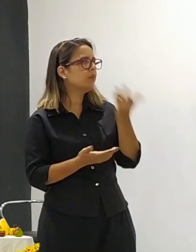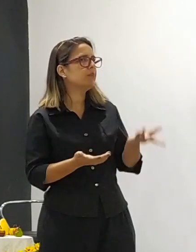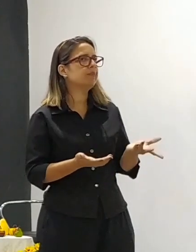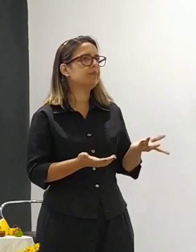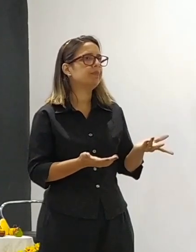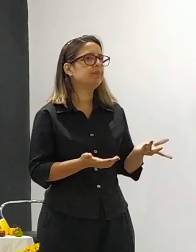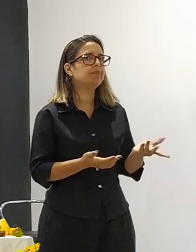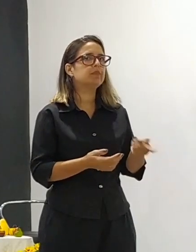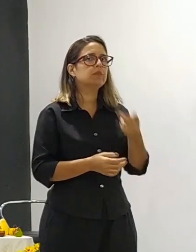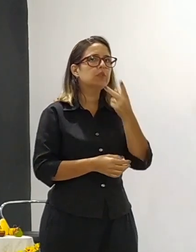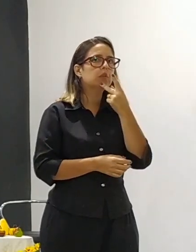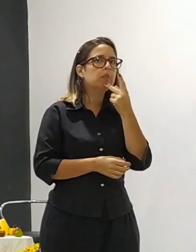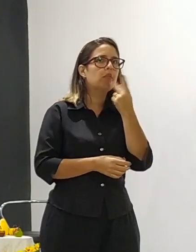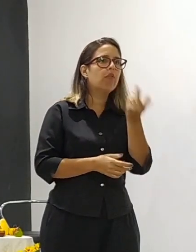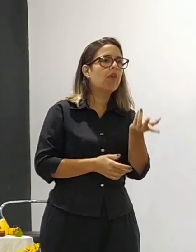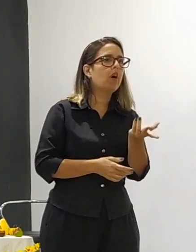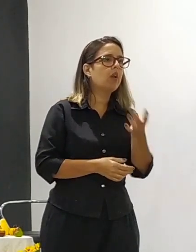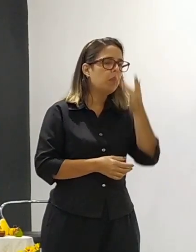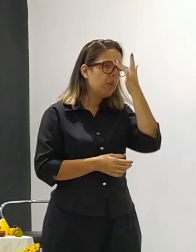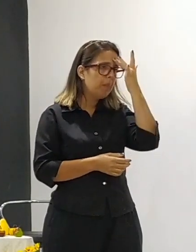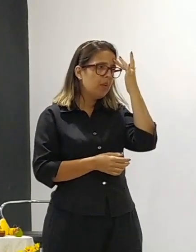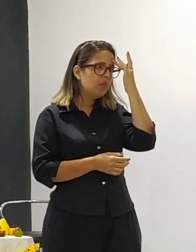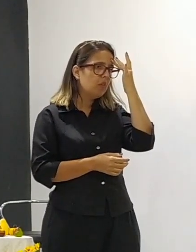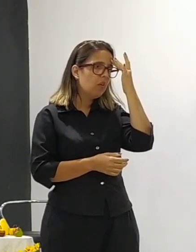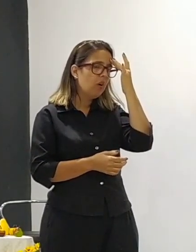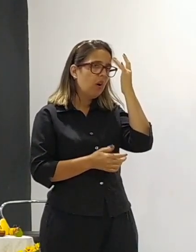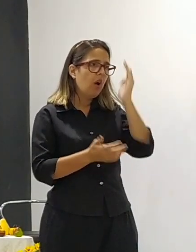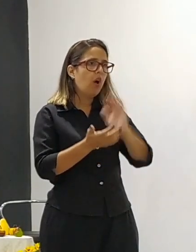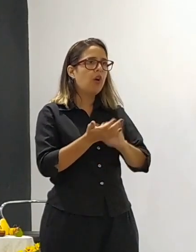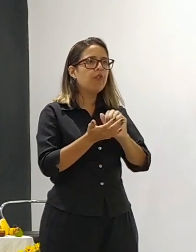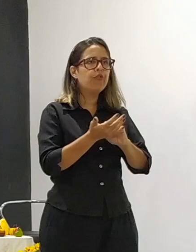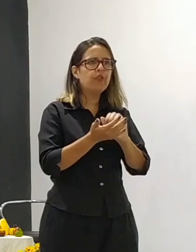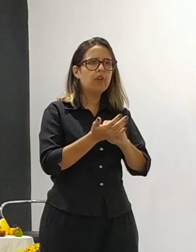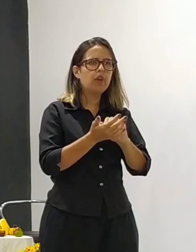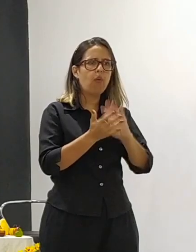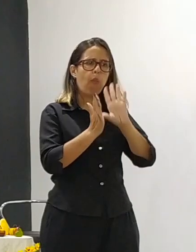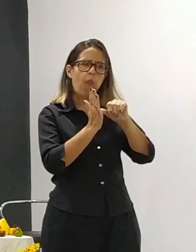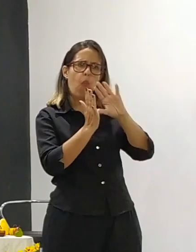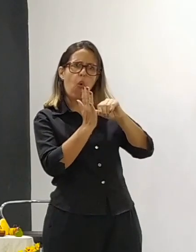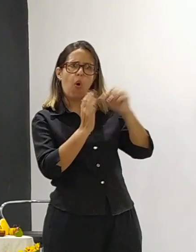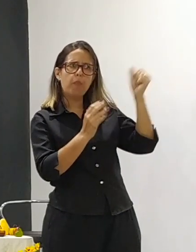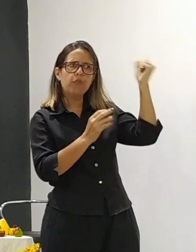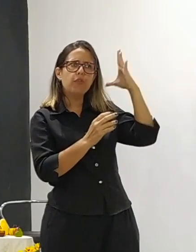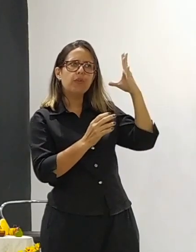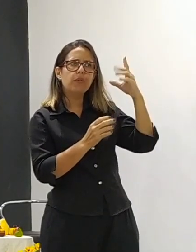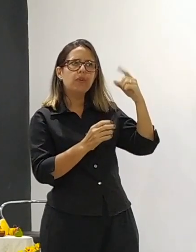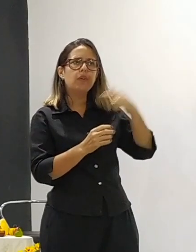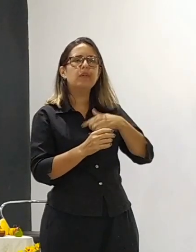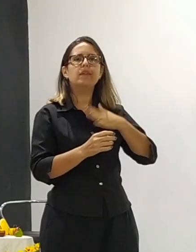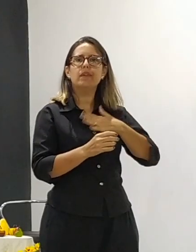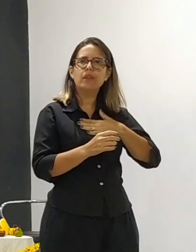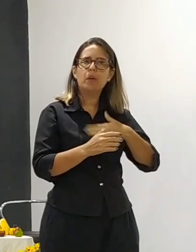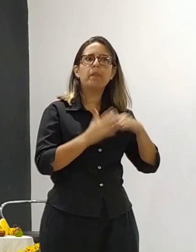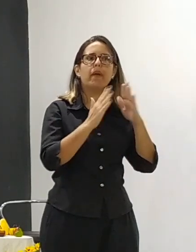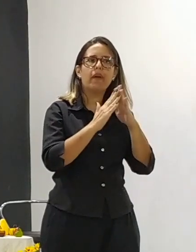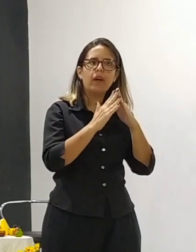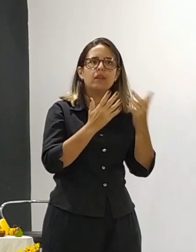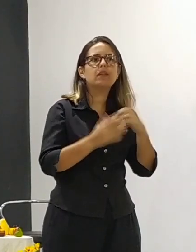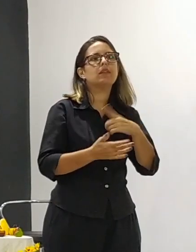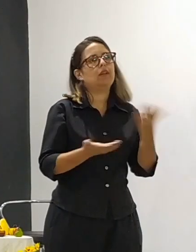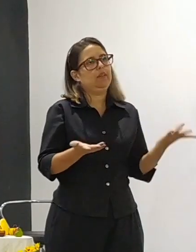Como eu posso dizer para alguém assim: tira o gato da sua casa? Na minha está lá, penduradão lá. Aquele leão.